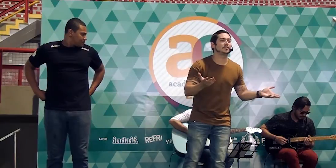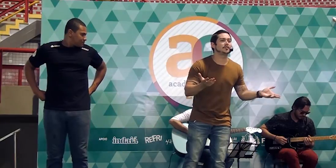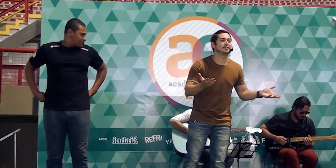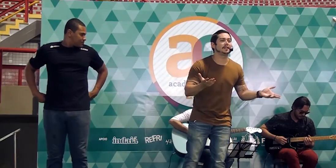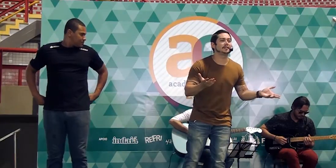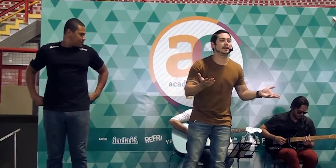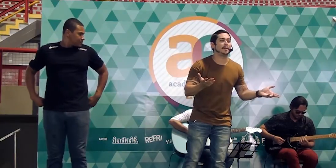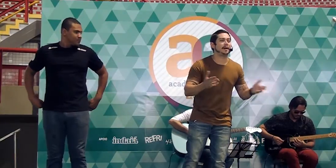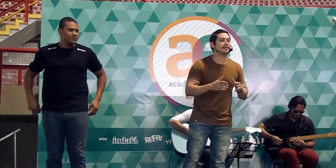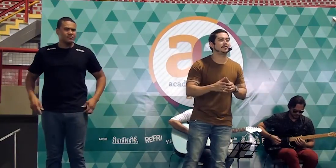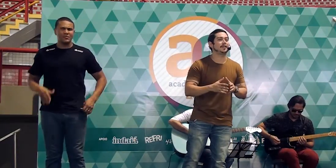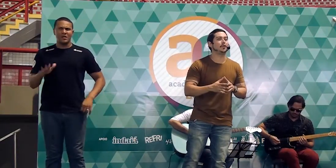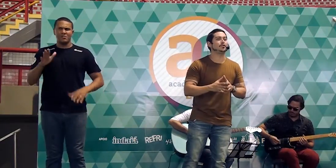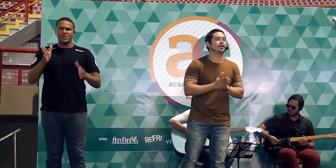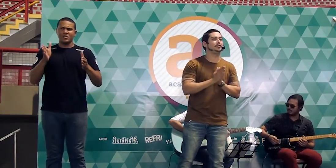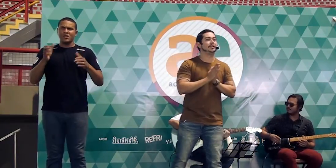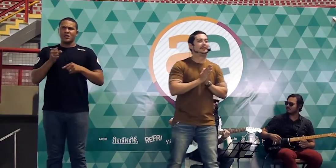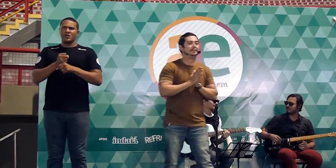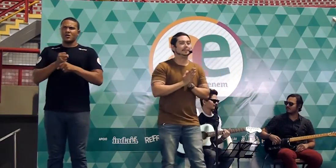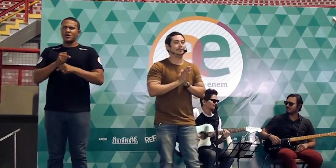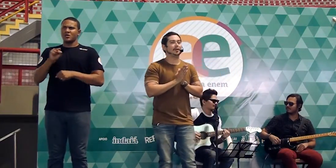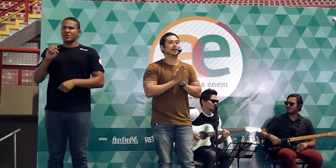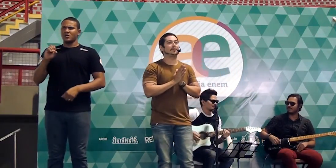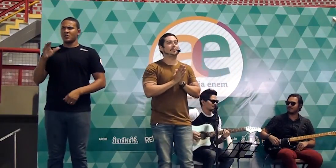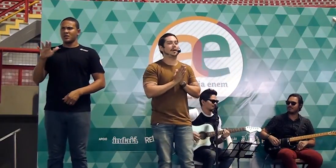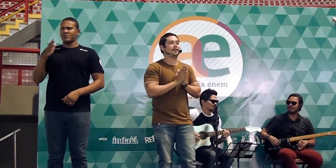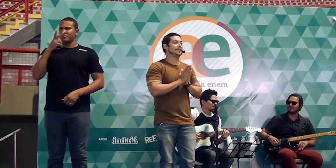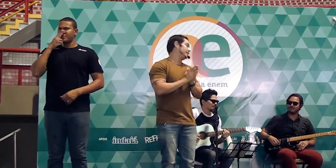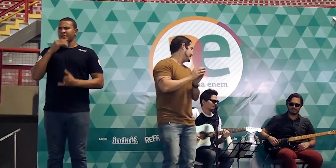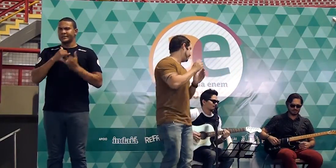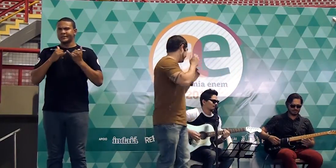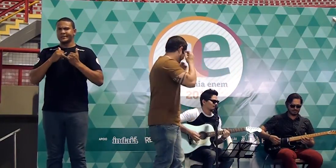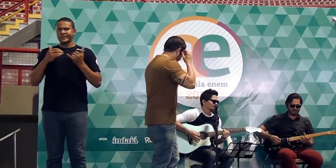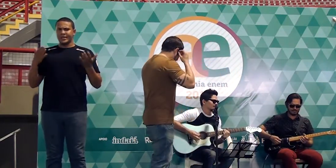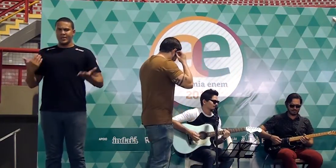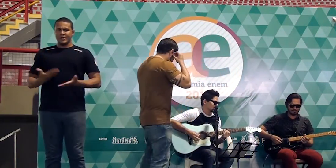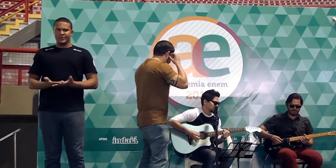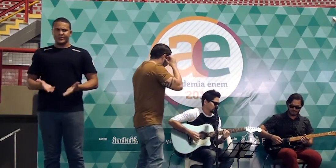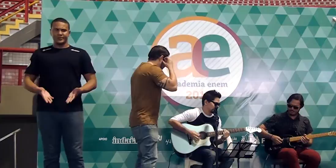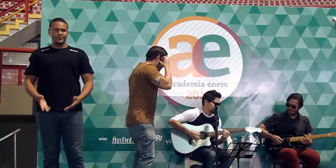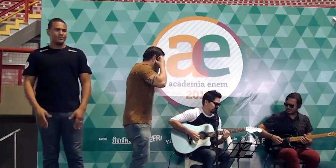é dos anos 80, né? Mas parece que a gente está hoje ainda, por incrível que pareça.